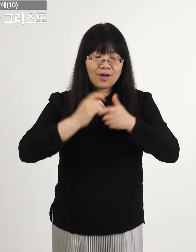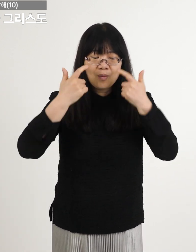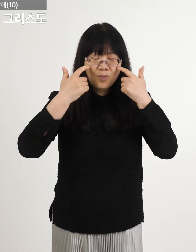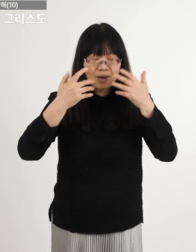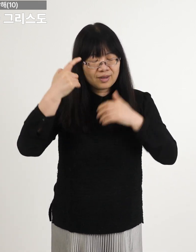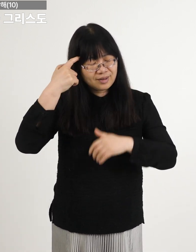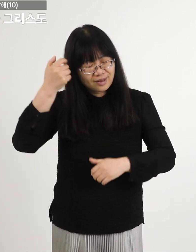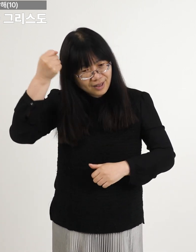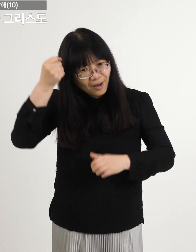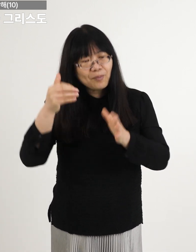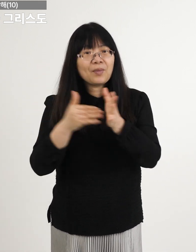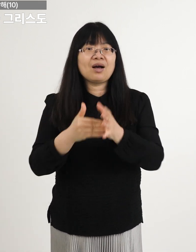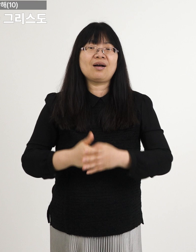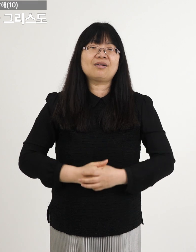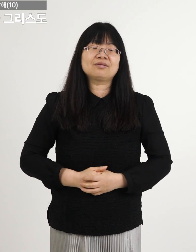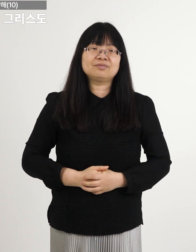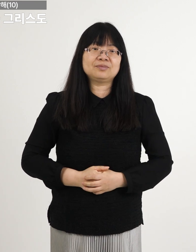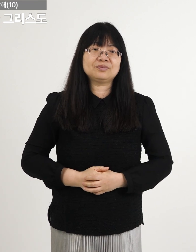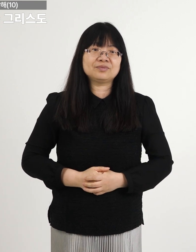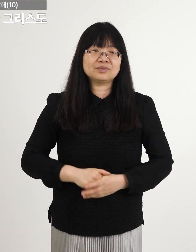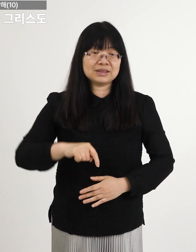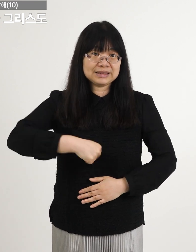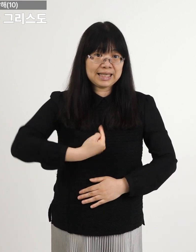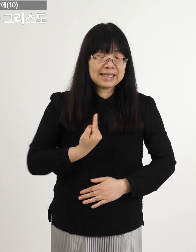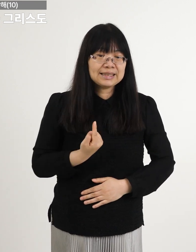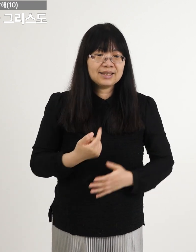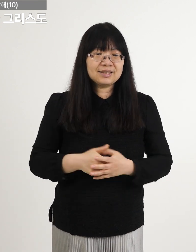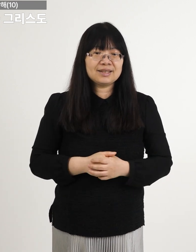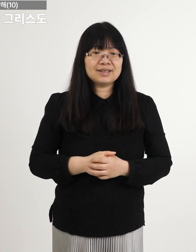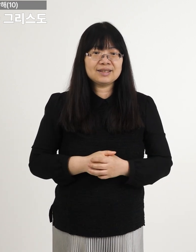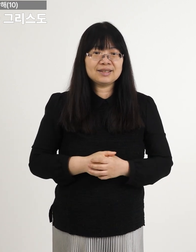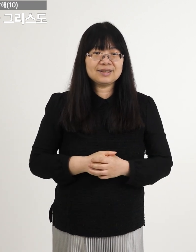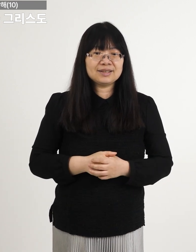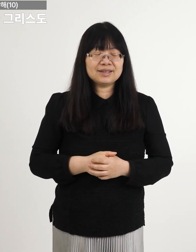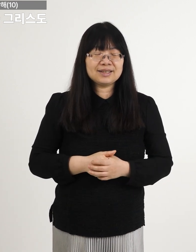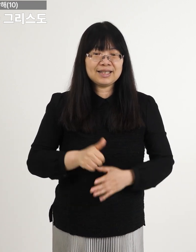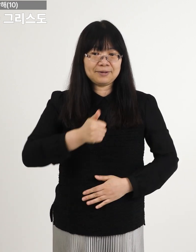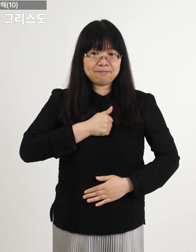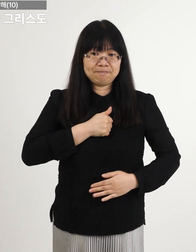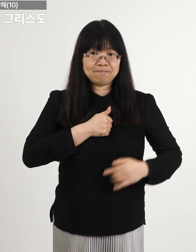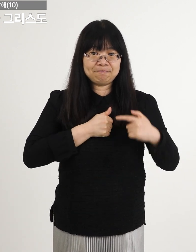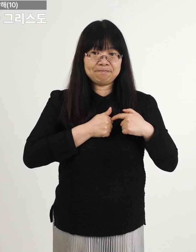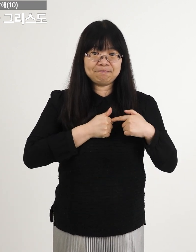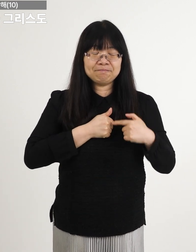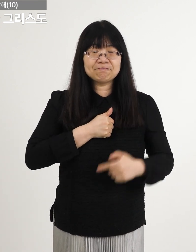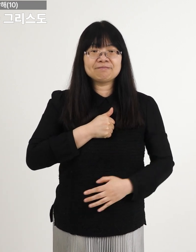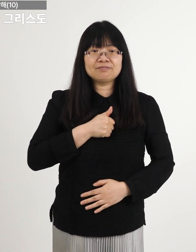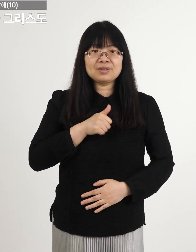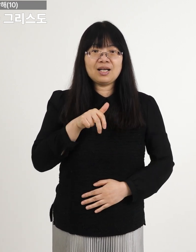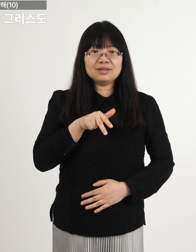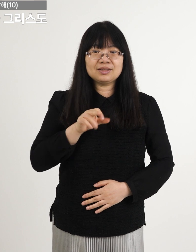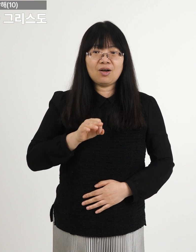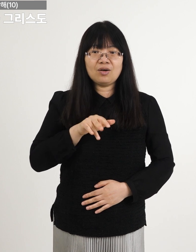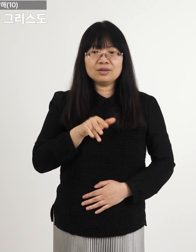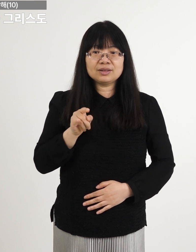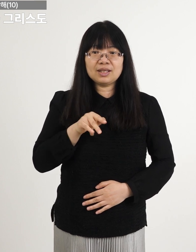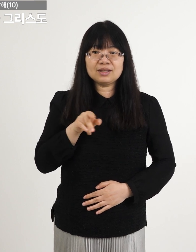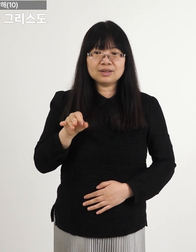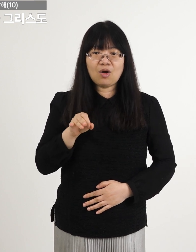정확히 인식하고 자기 아이덴티티를 바로 아는